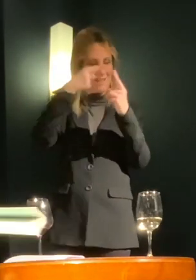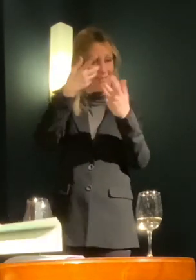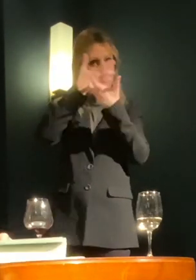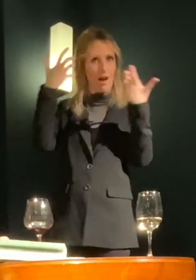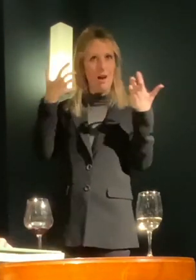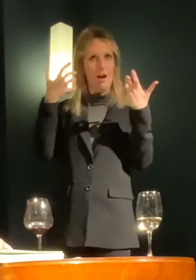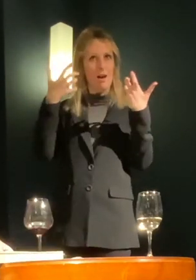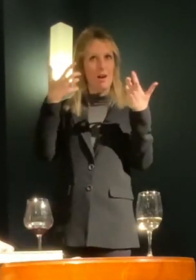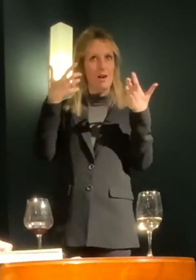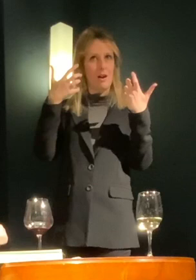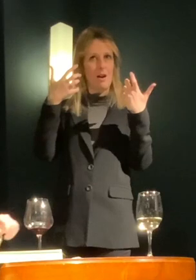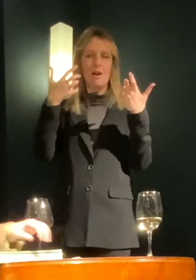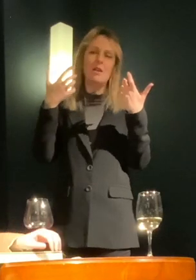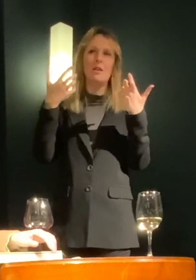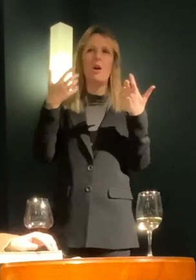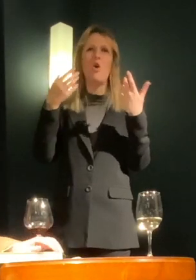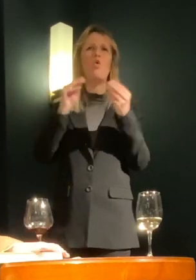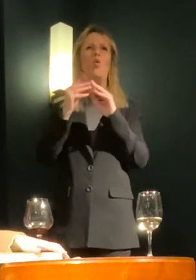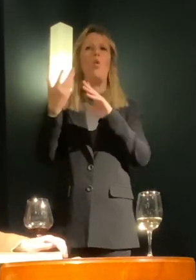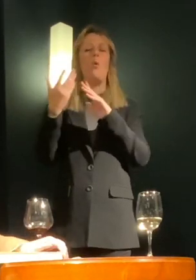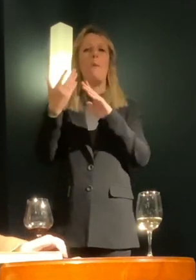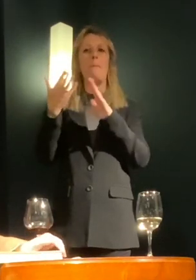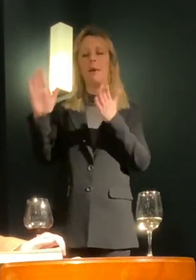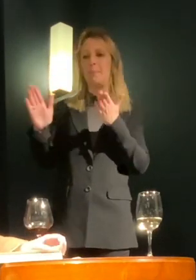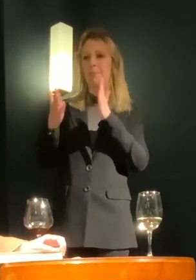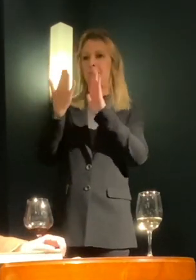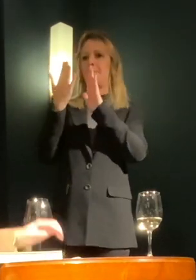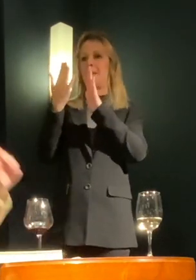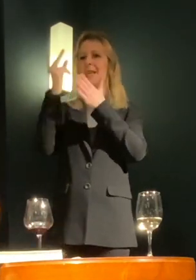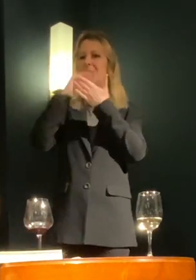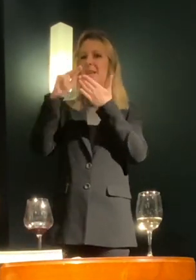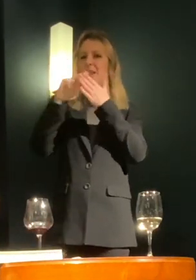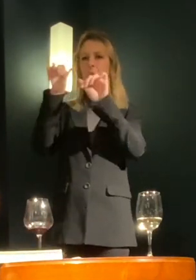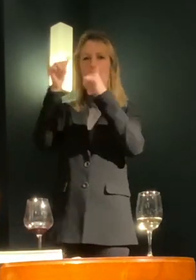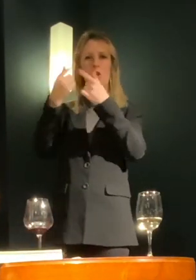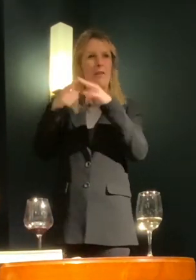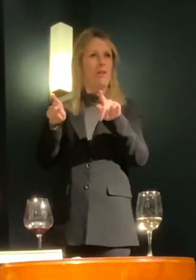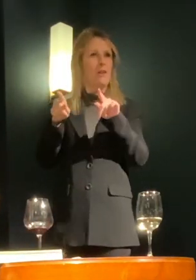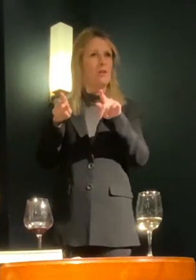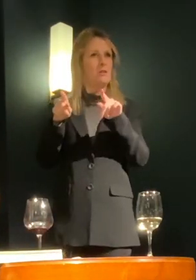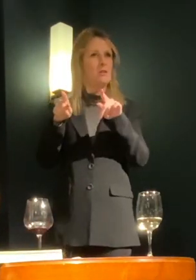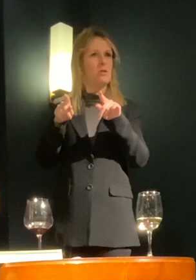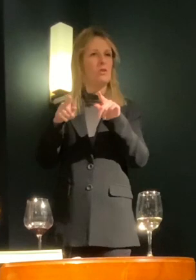Hai approcciato un modo di scrivere completamente diverso e soprattutto